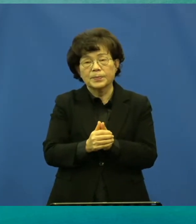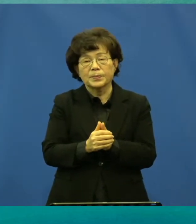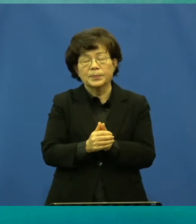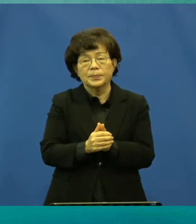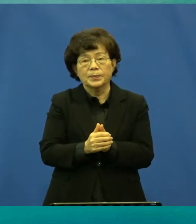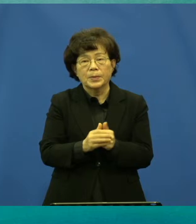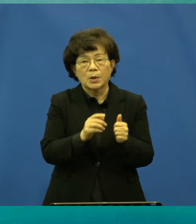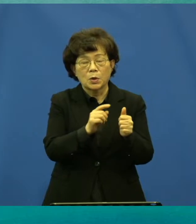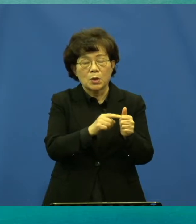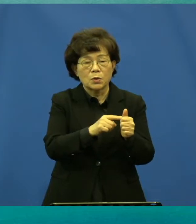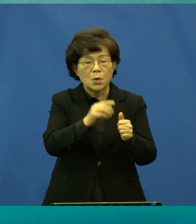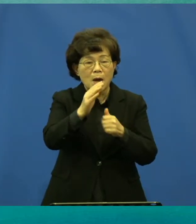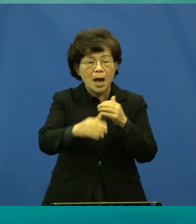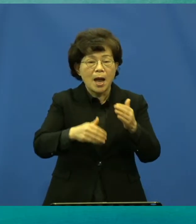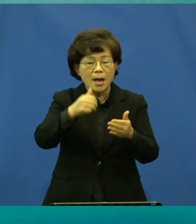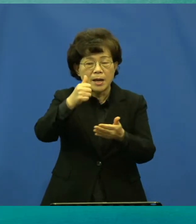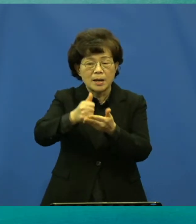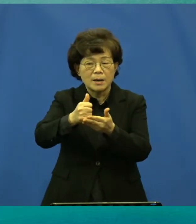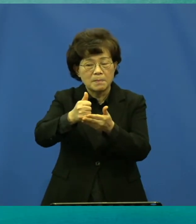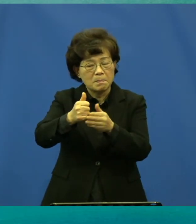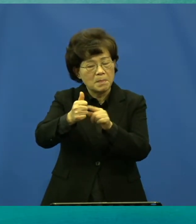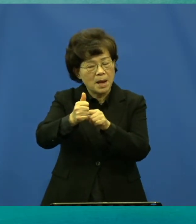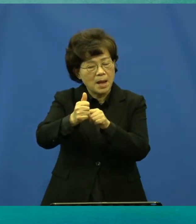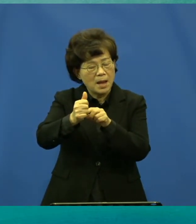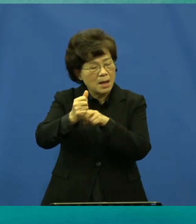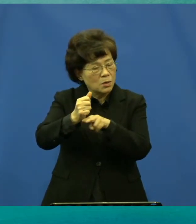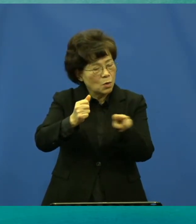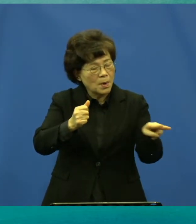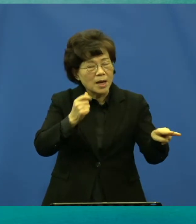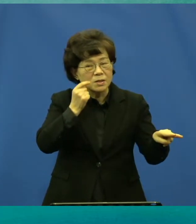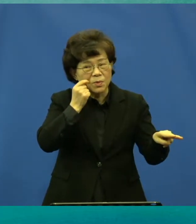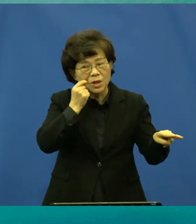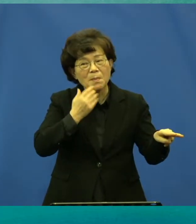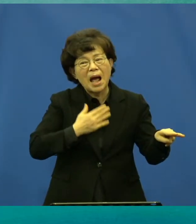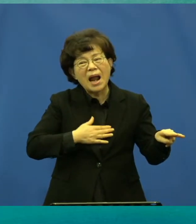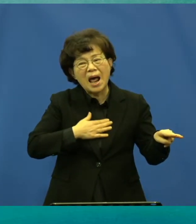그리고 요나도 하나님을 벗어날 수 없다는 걸 알고 있습니다.